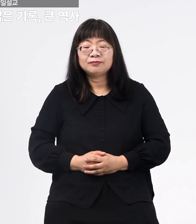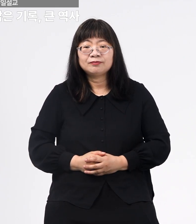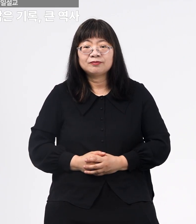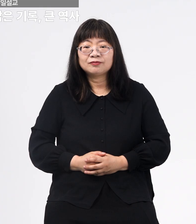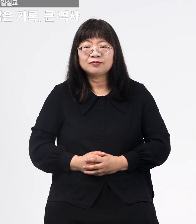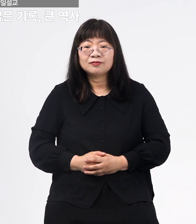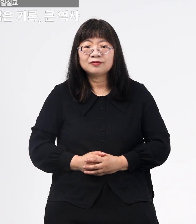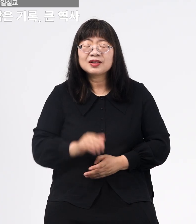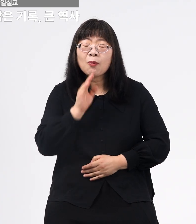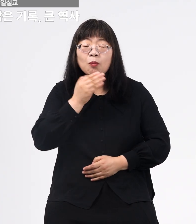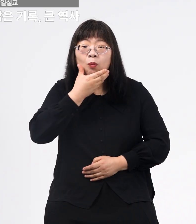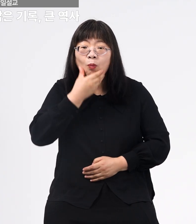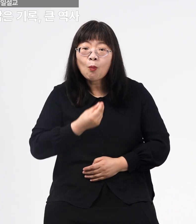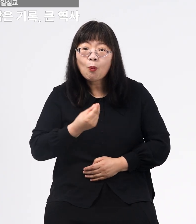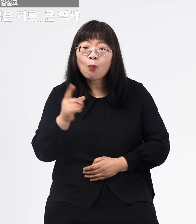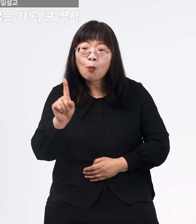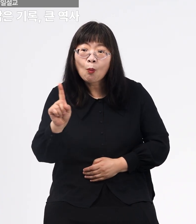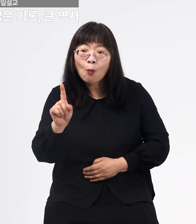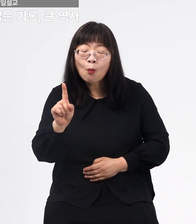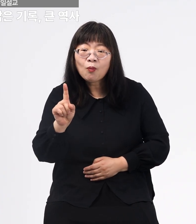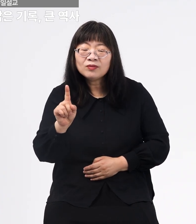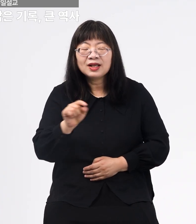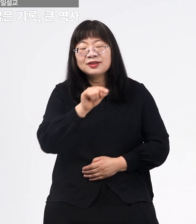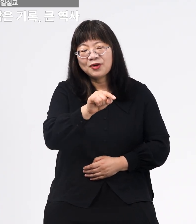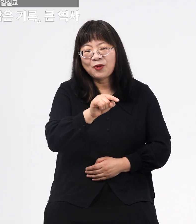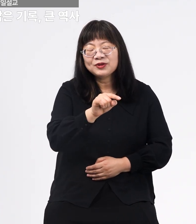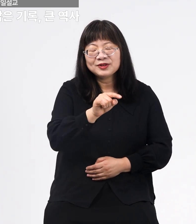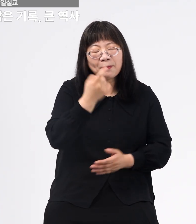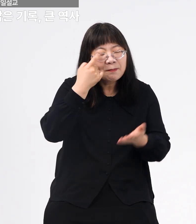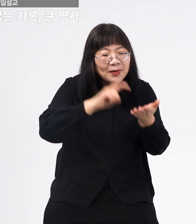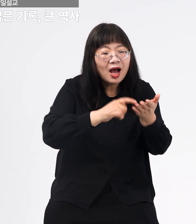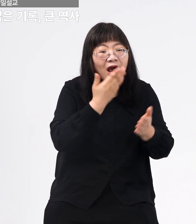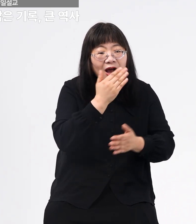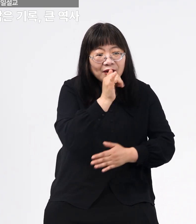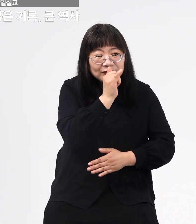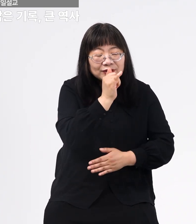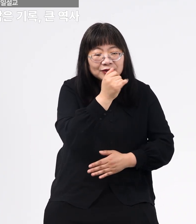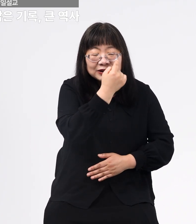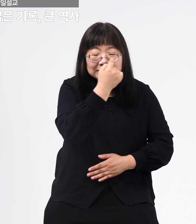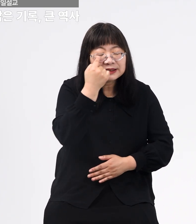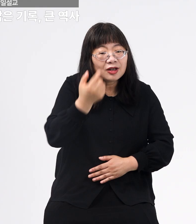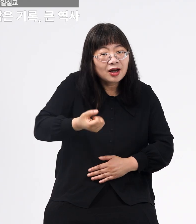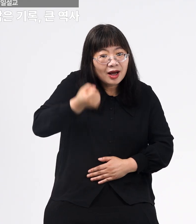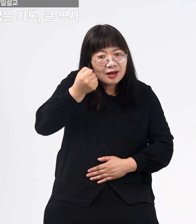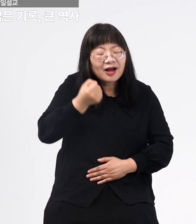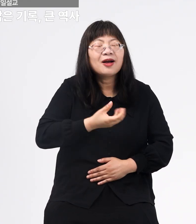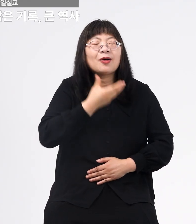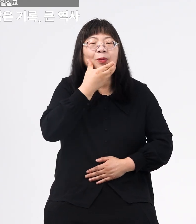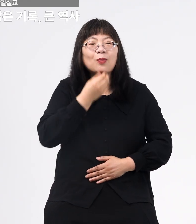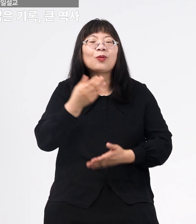정말 복이 뭐냐 하면 그것을 볼 줄 아는 눈을 갖는 게 복입니다.